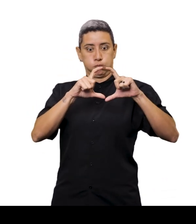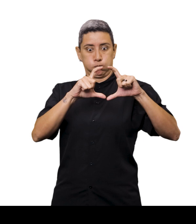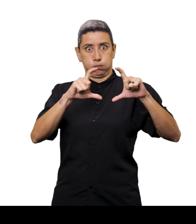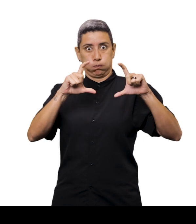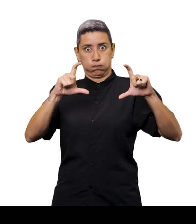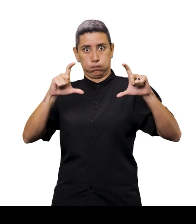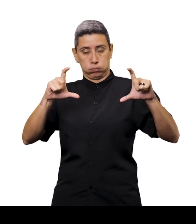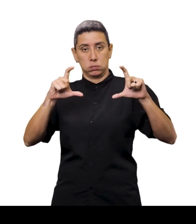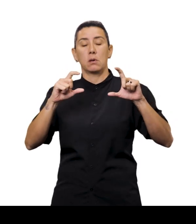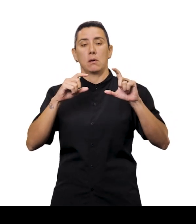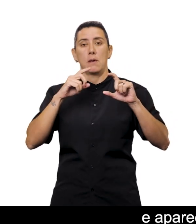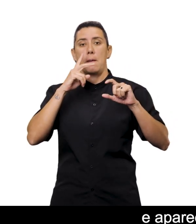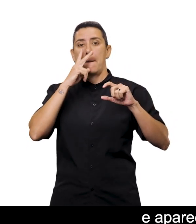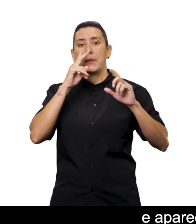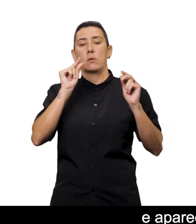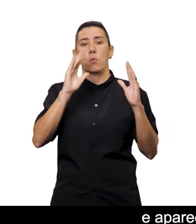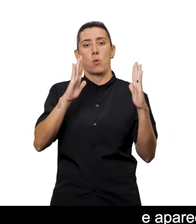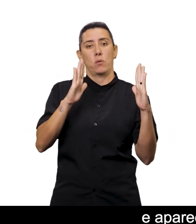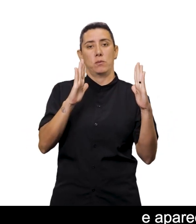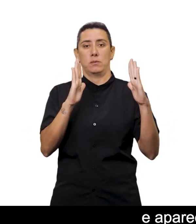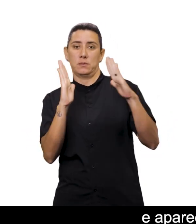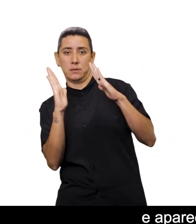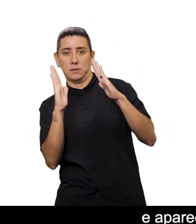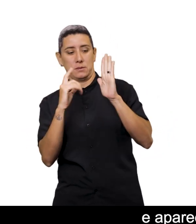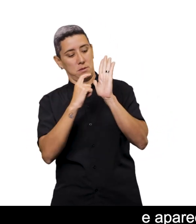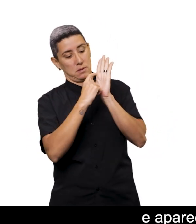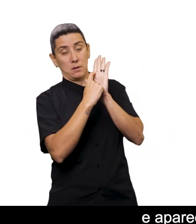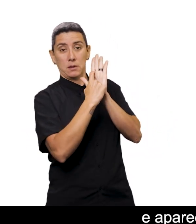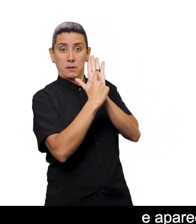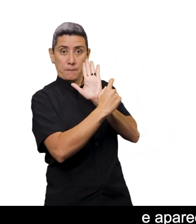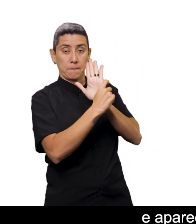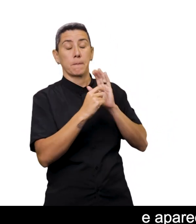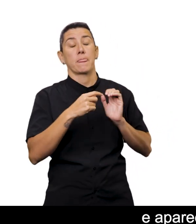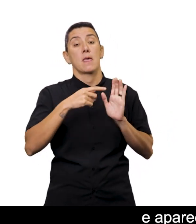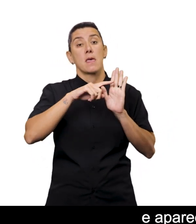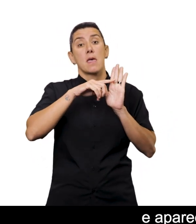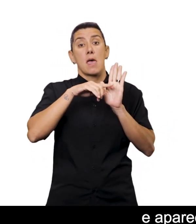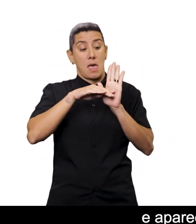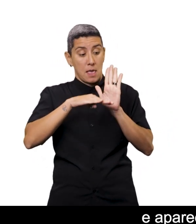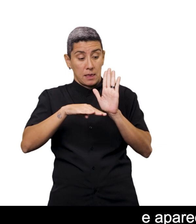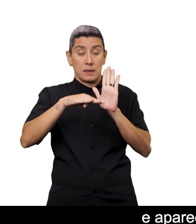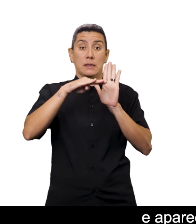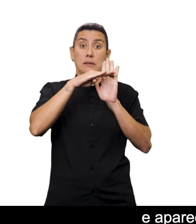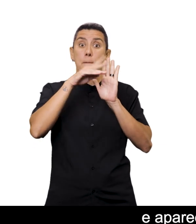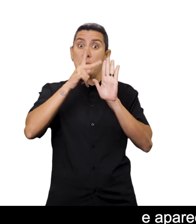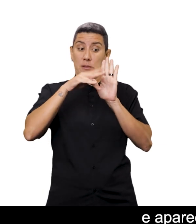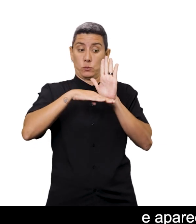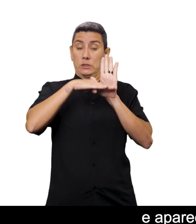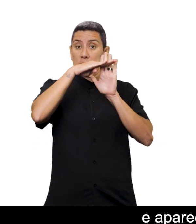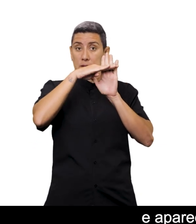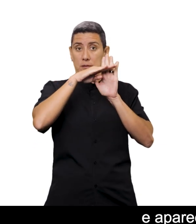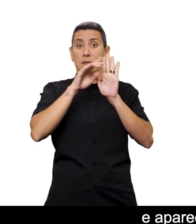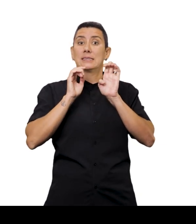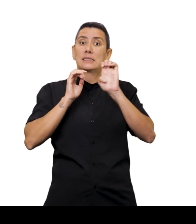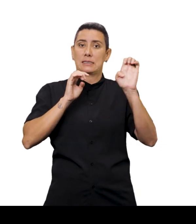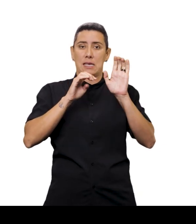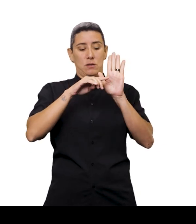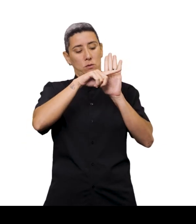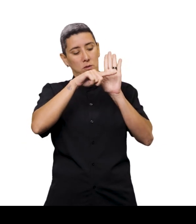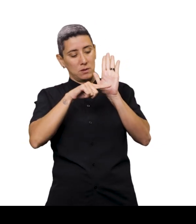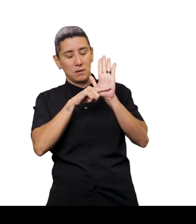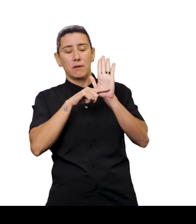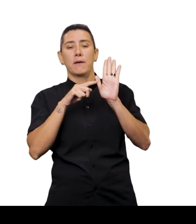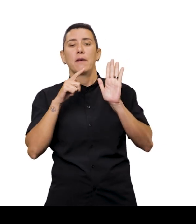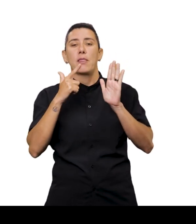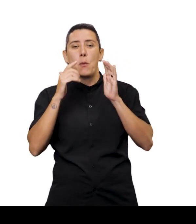grandes e espaçadas e aparece inclinada transversalmente. na parte superior esquerda.